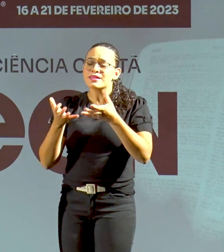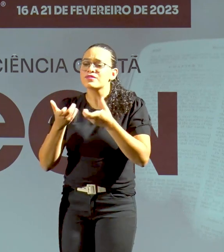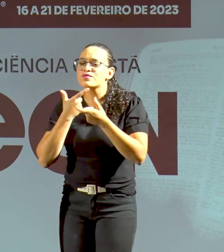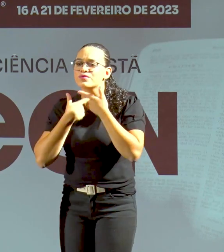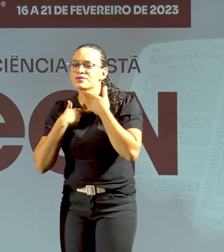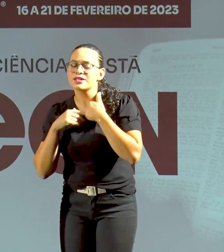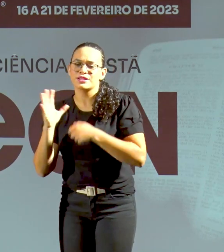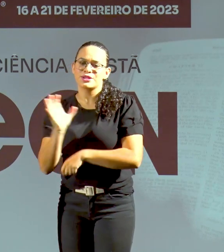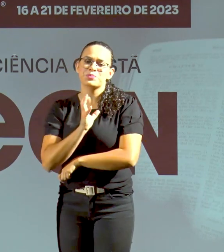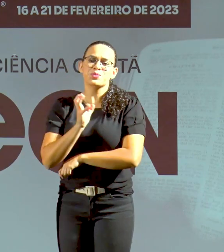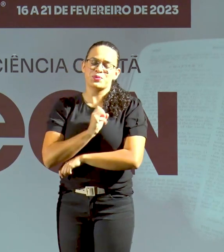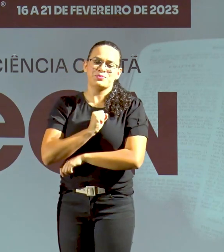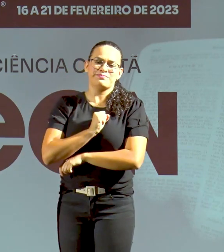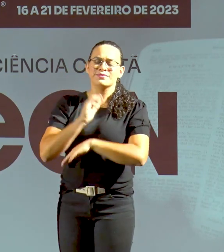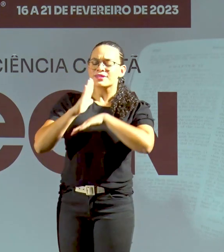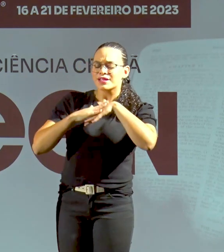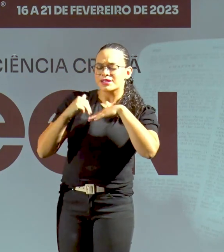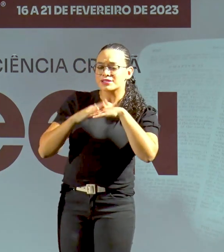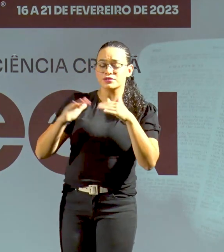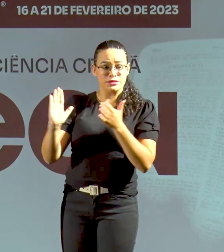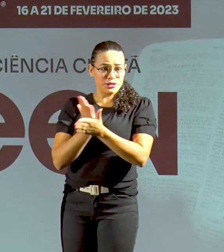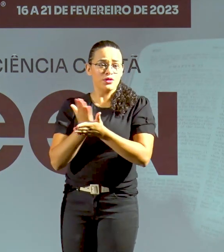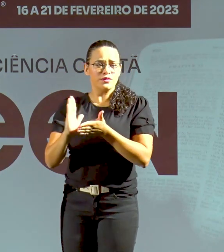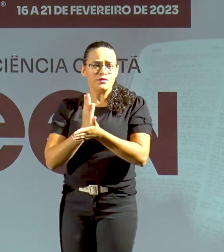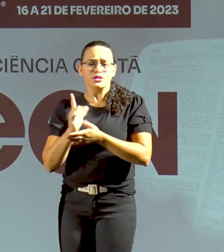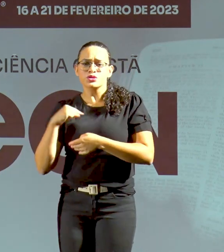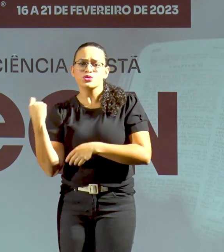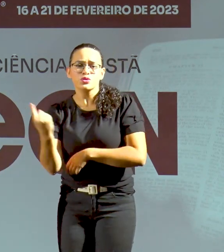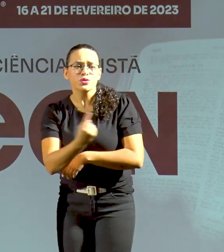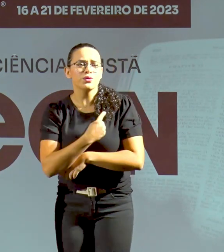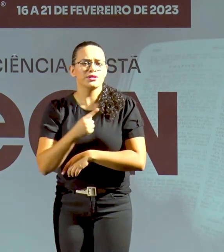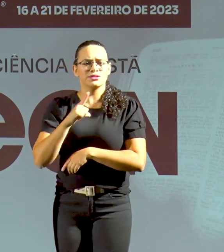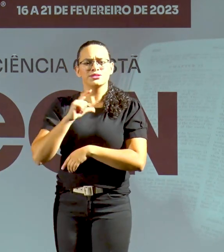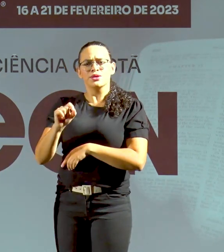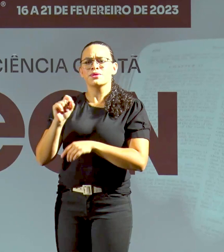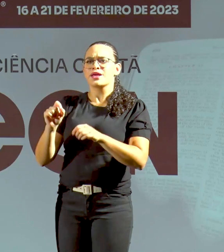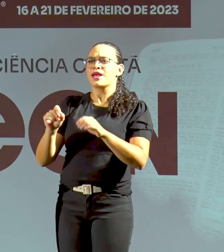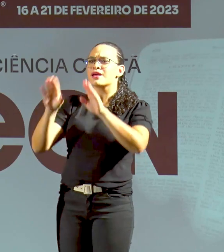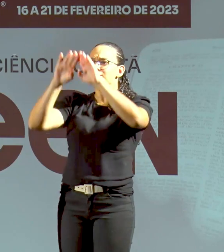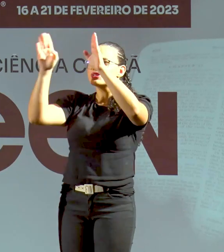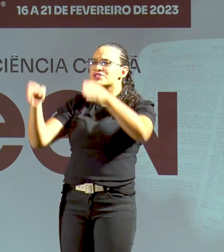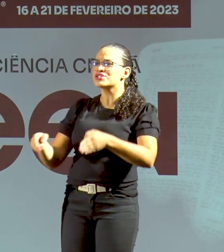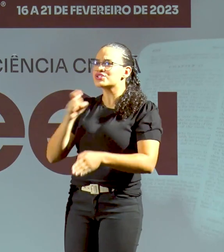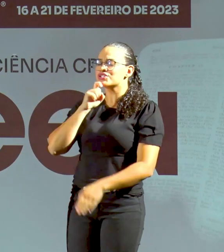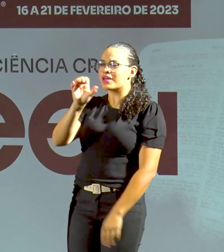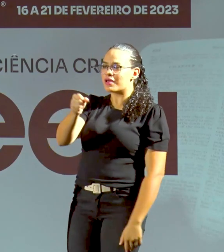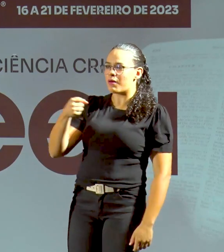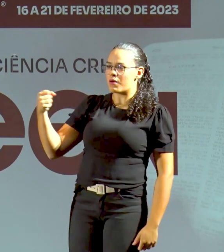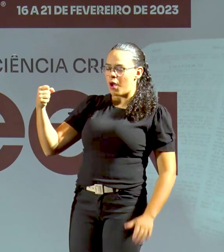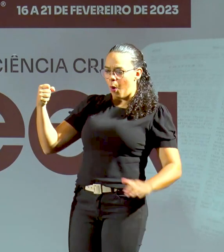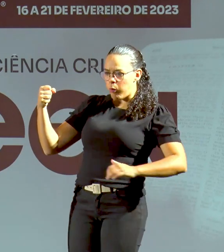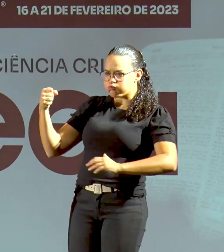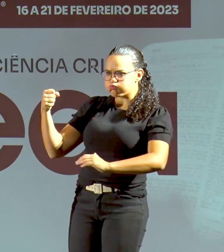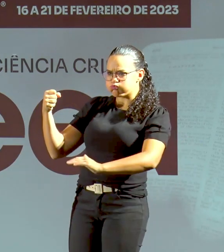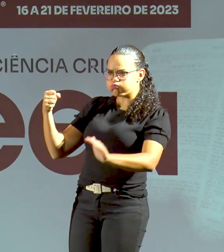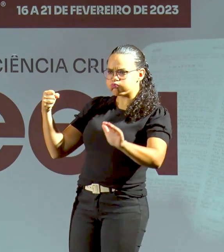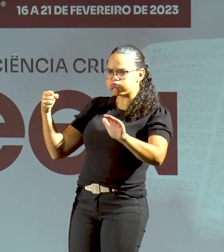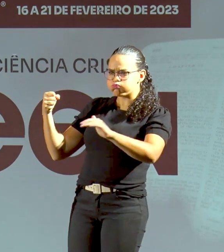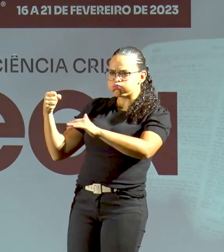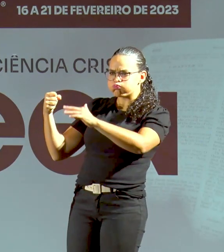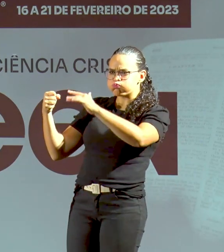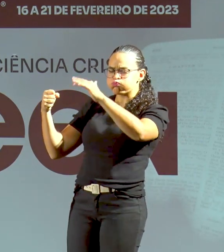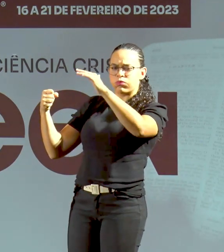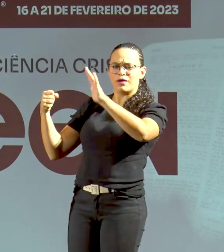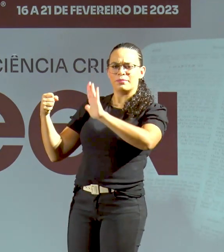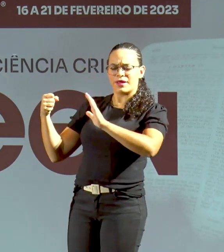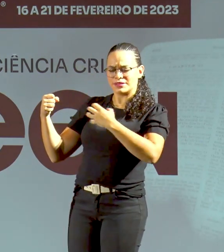fome de amor talvez aqui entre nós tem muitos que tem a geladeira cheia de comida mas se sente